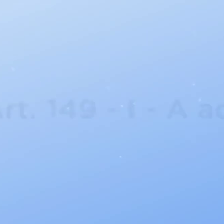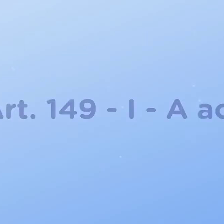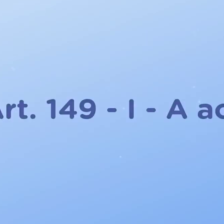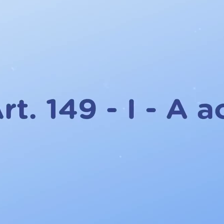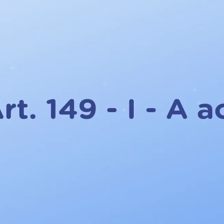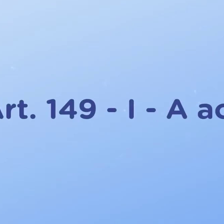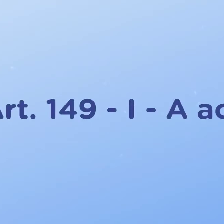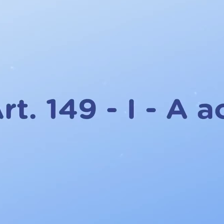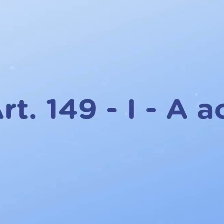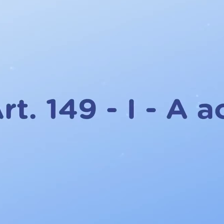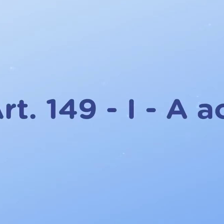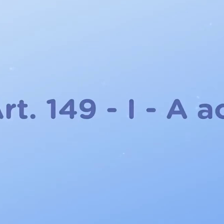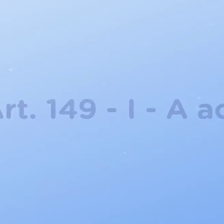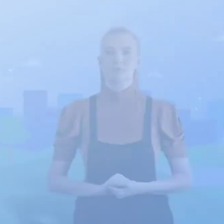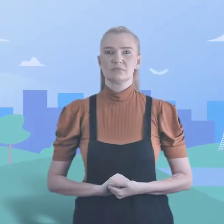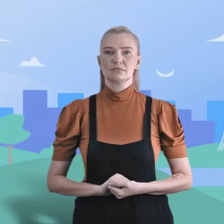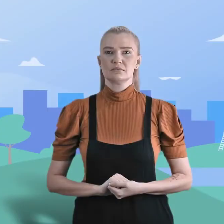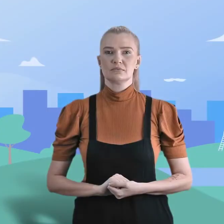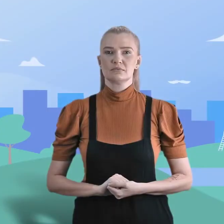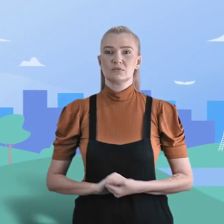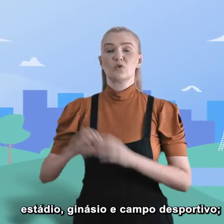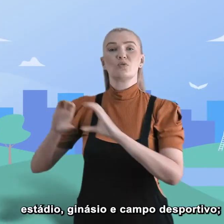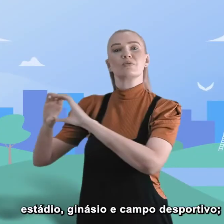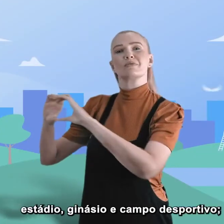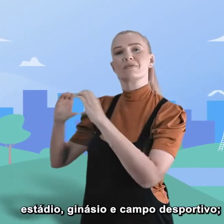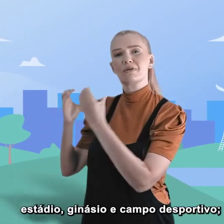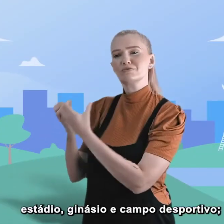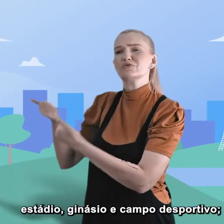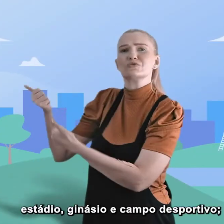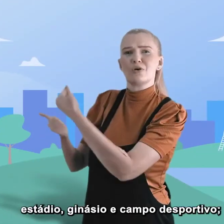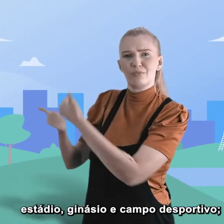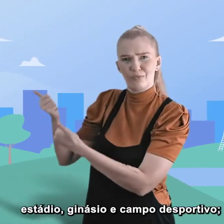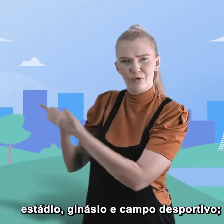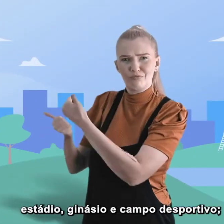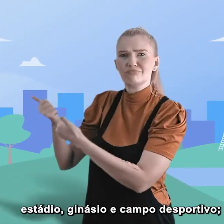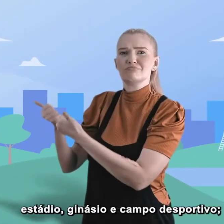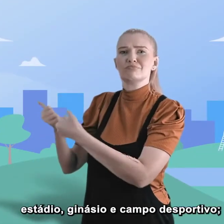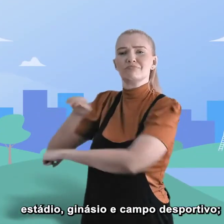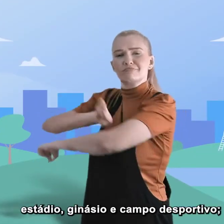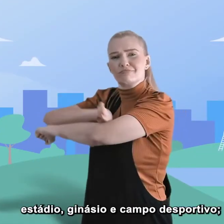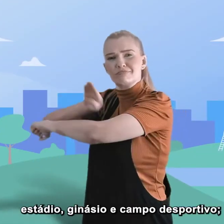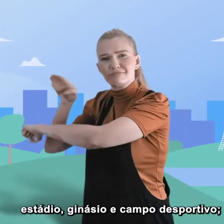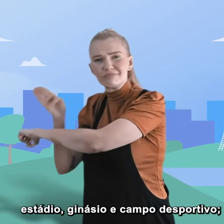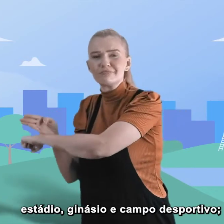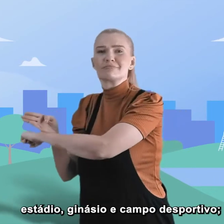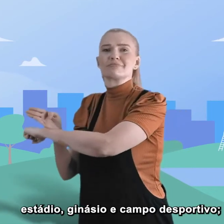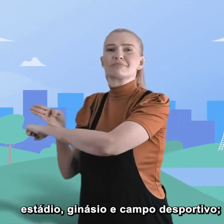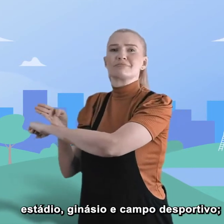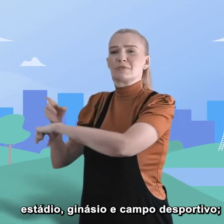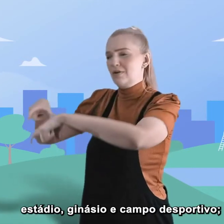artigo 149, inciso 1º do A ao E, estágio, ginásio e campo desportivo.